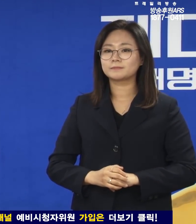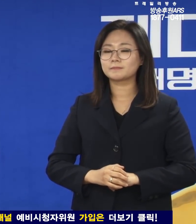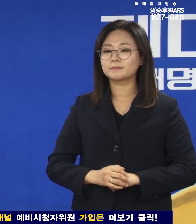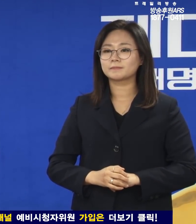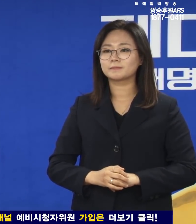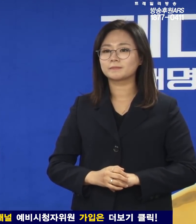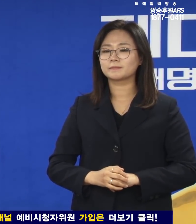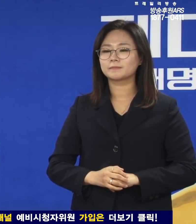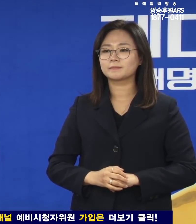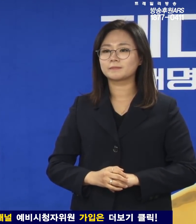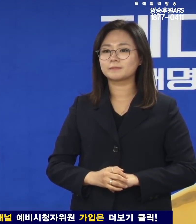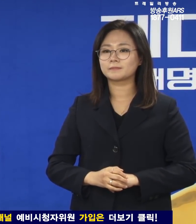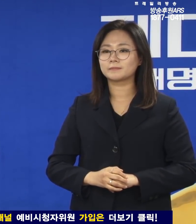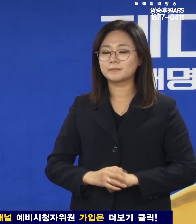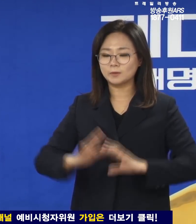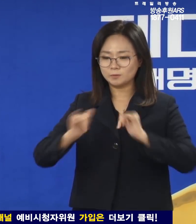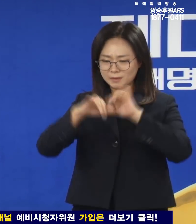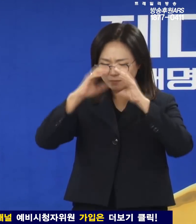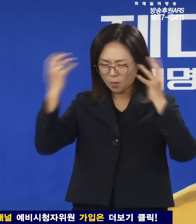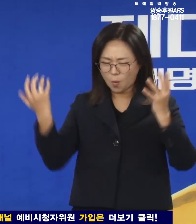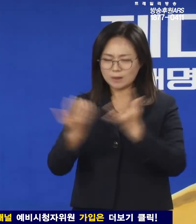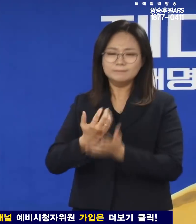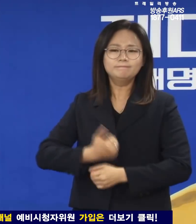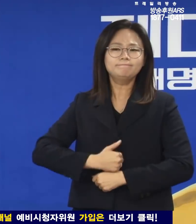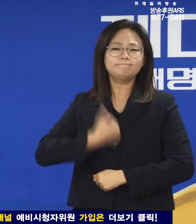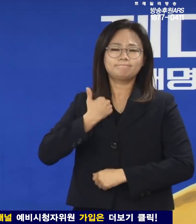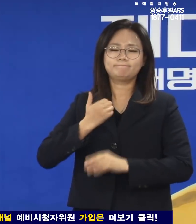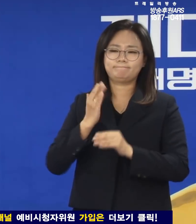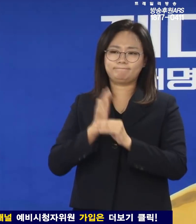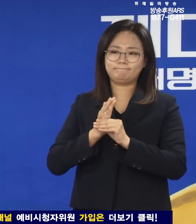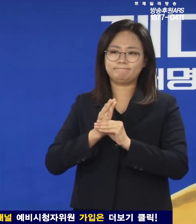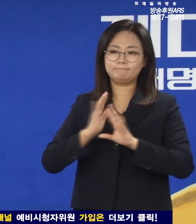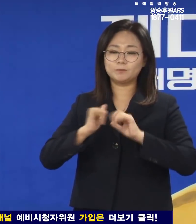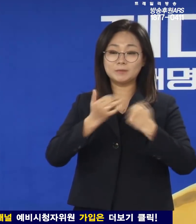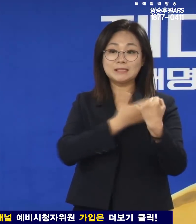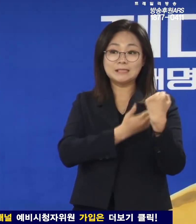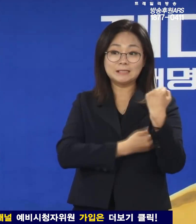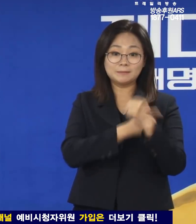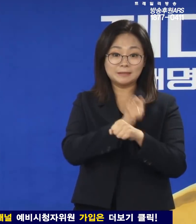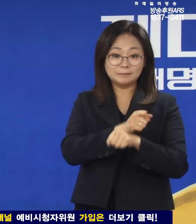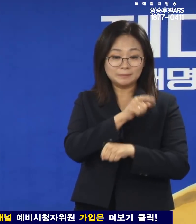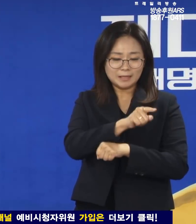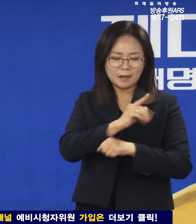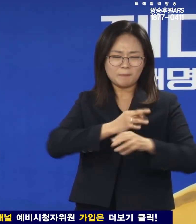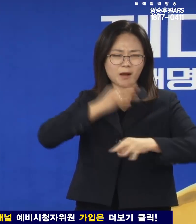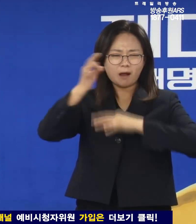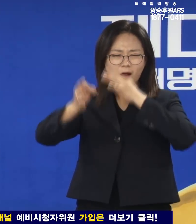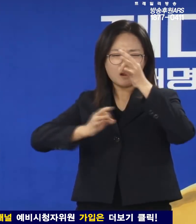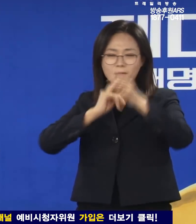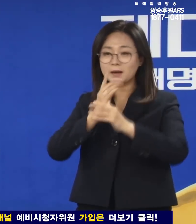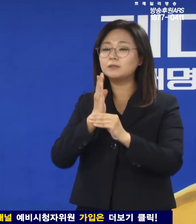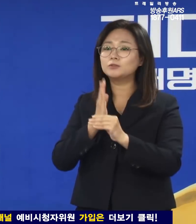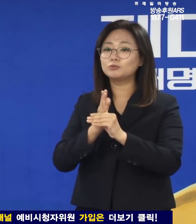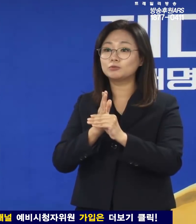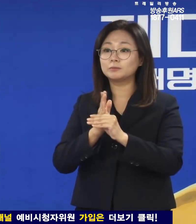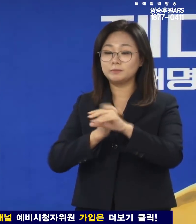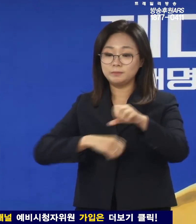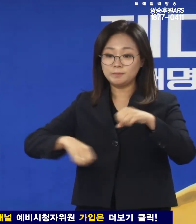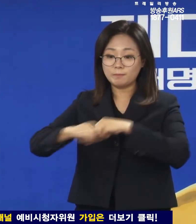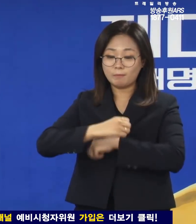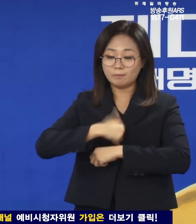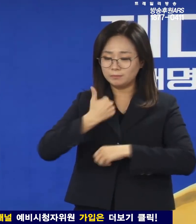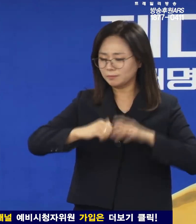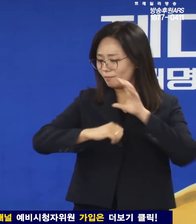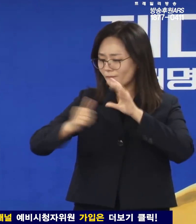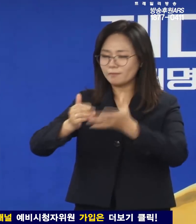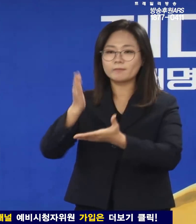망언에 온 국민이 분노하고 있는데 국민의힘 당직자들이 고소고발 운운하며 역으로